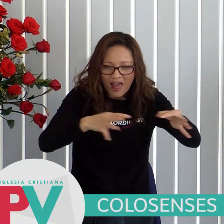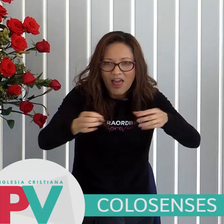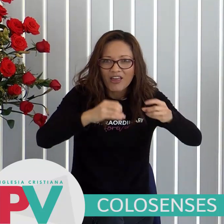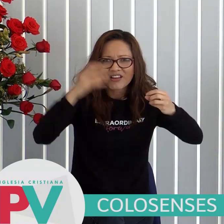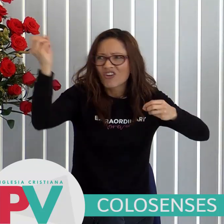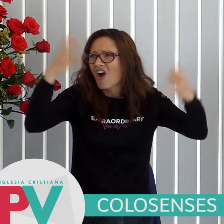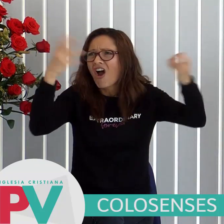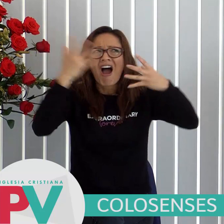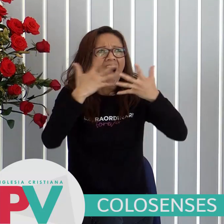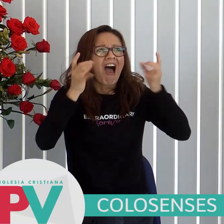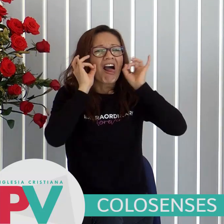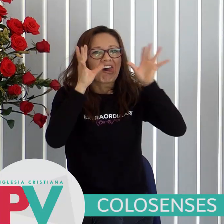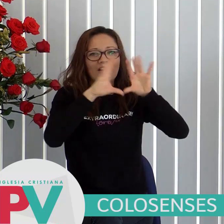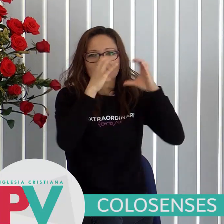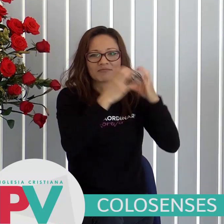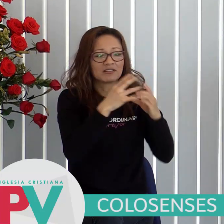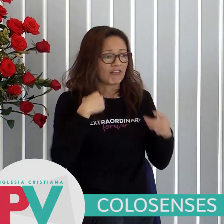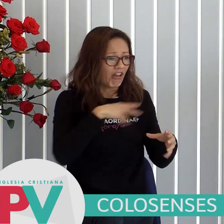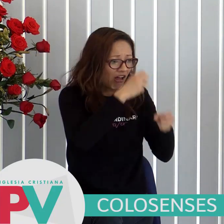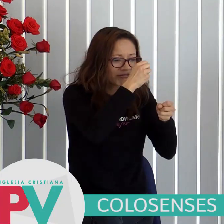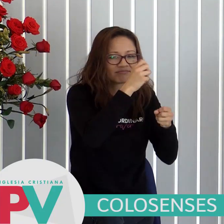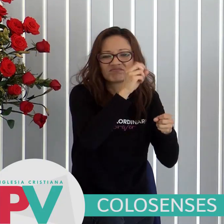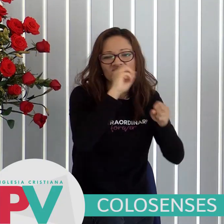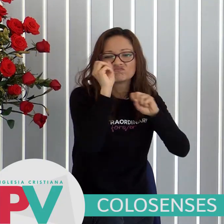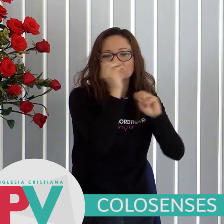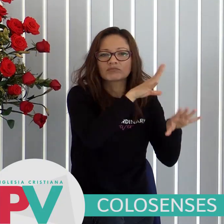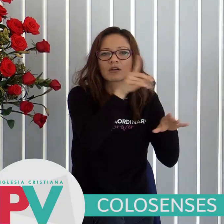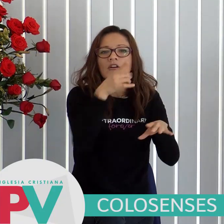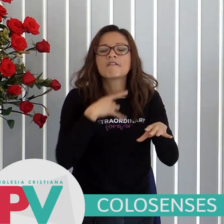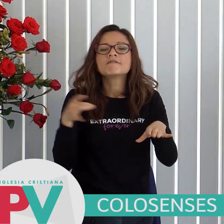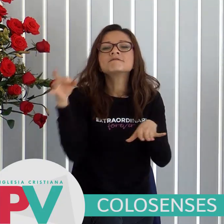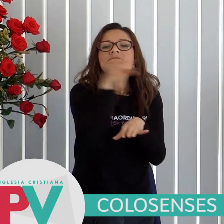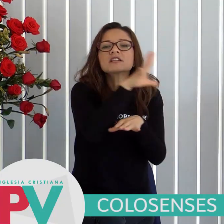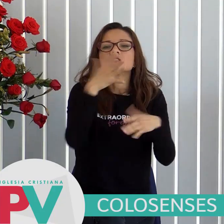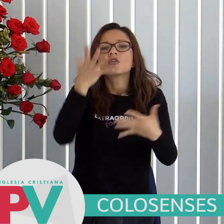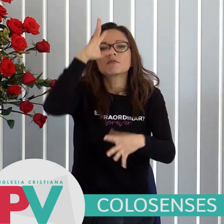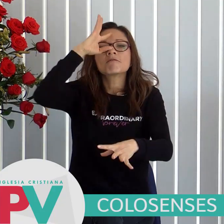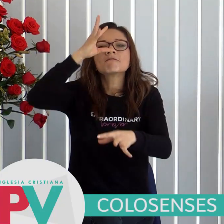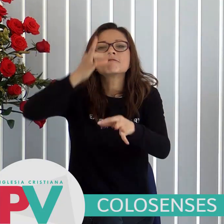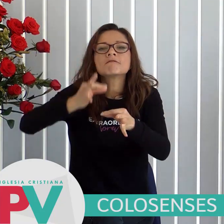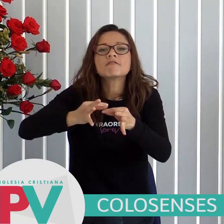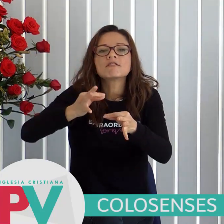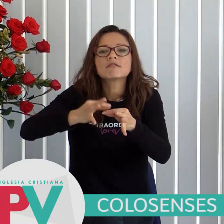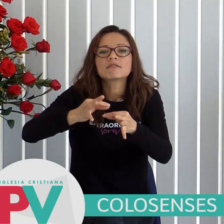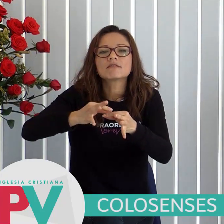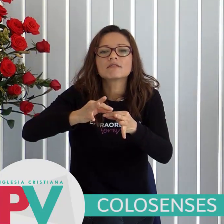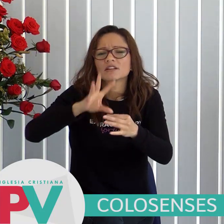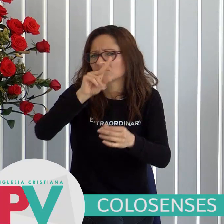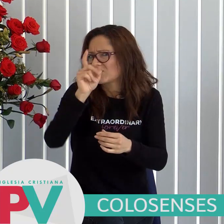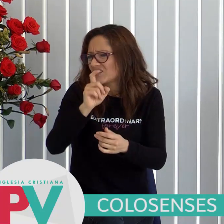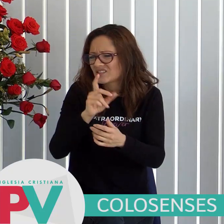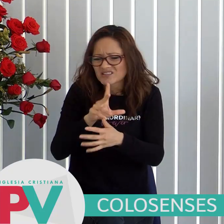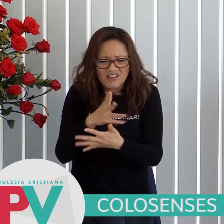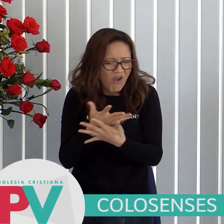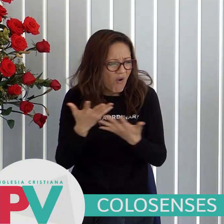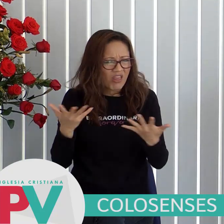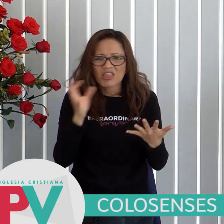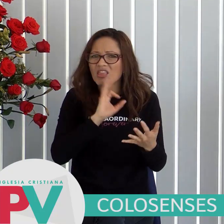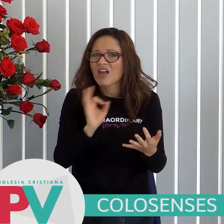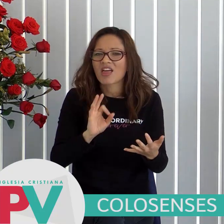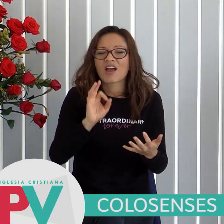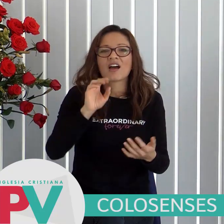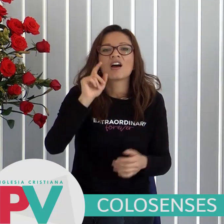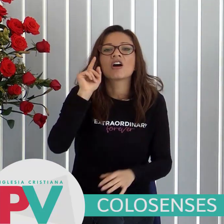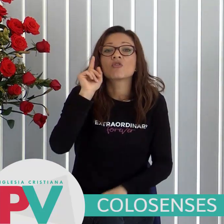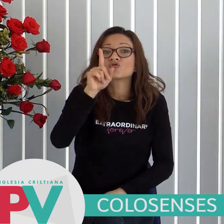vencer? La fe. No necesita nada más porque usted no sabe